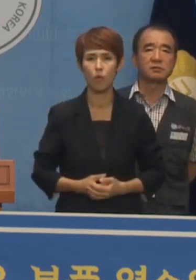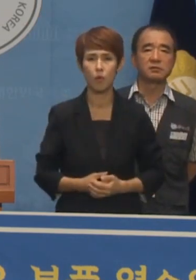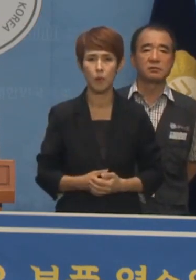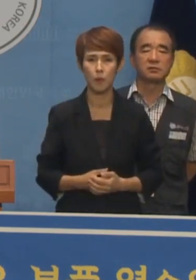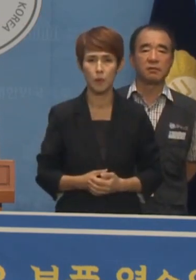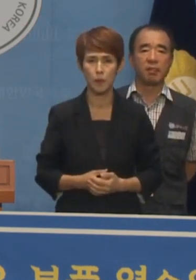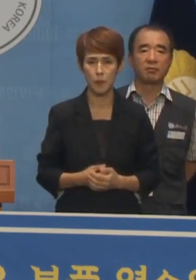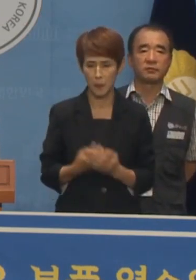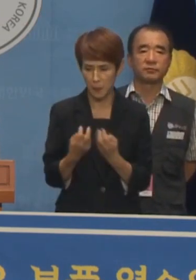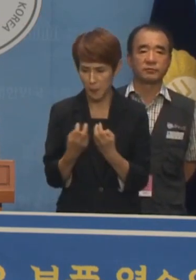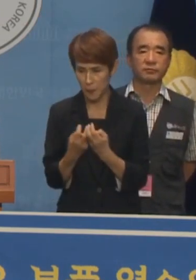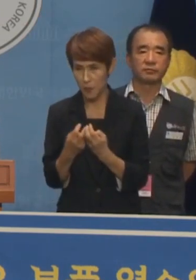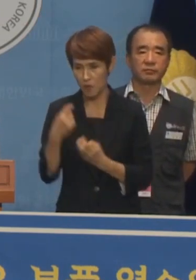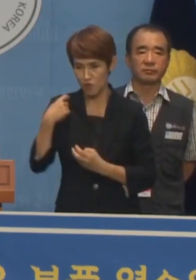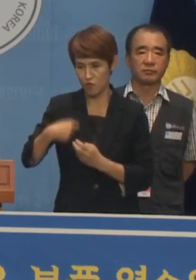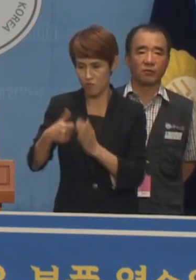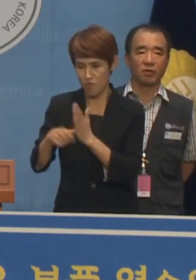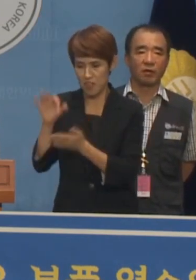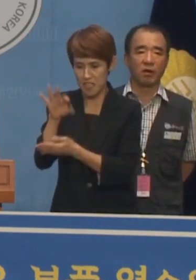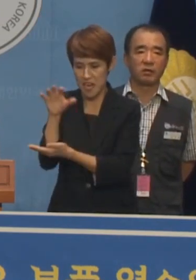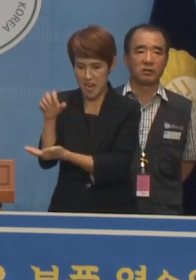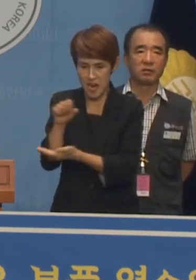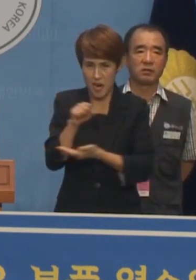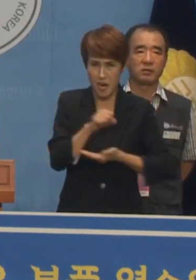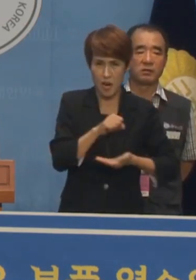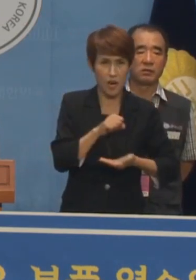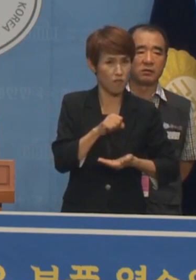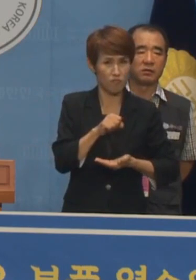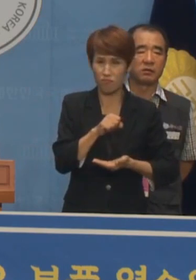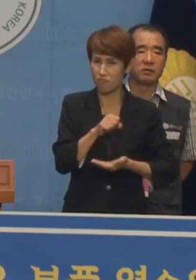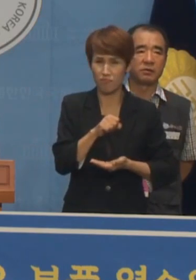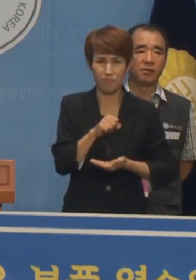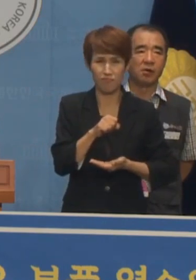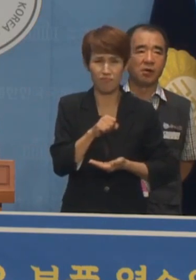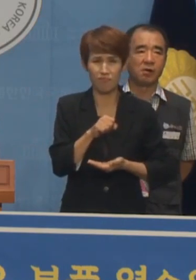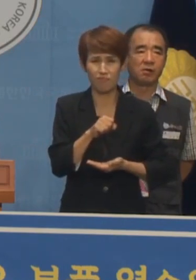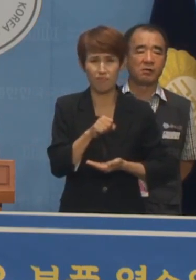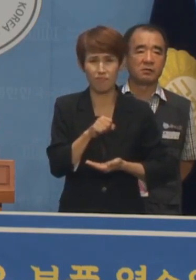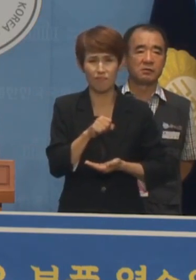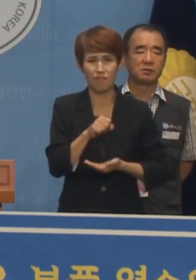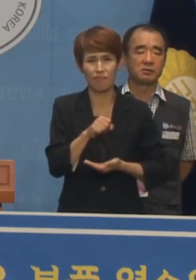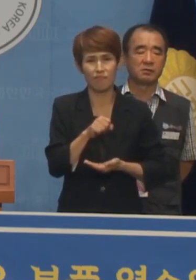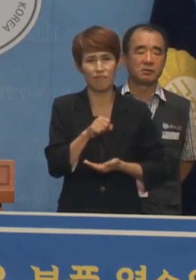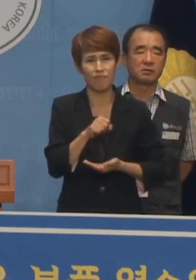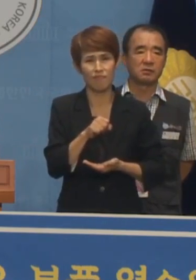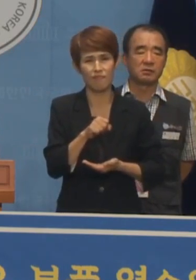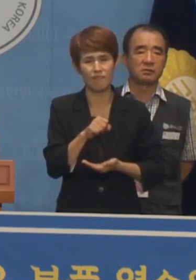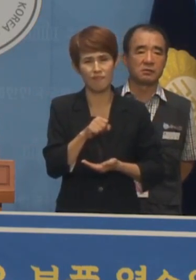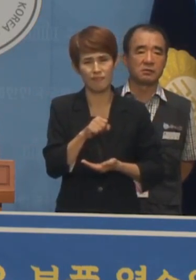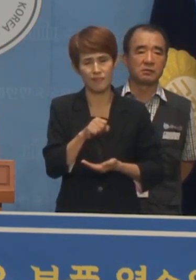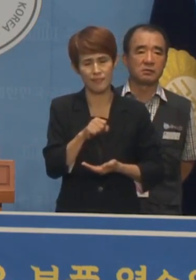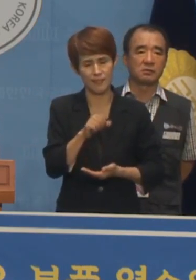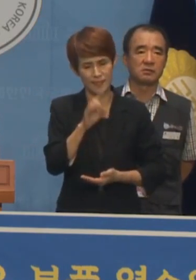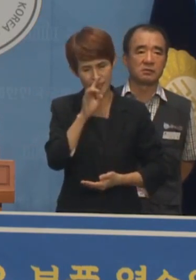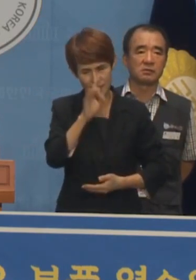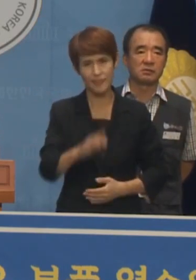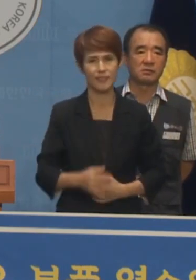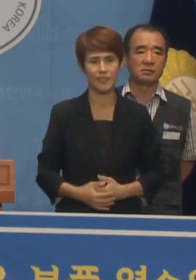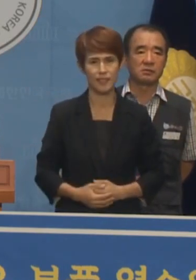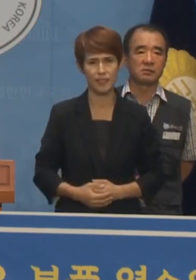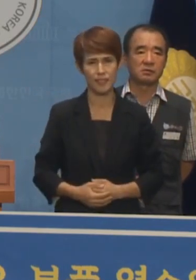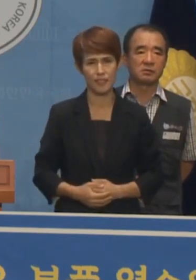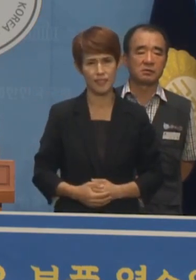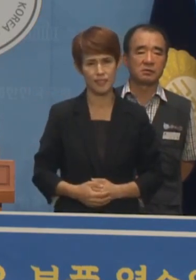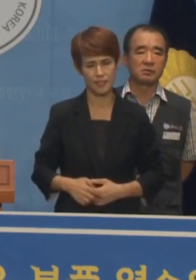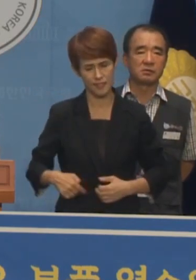꼼수로 부품을 중국에서 사들여오는 이런 행위를 하시는 것은 정말 비양심적인 행위라고